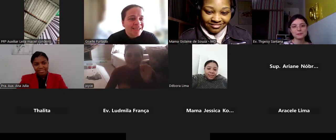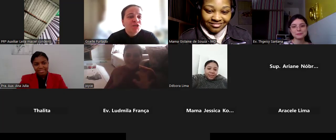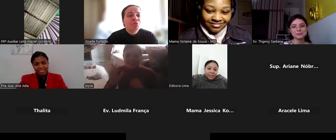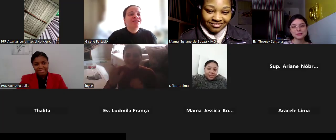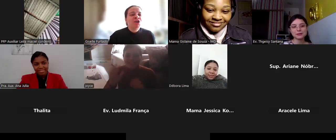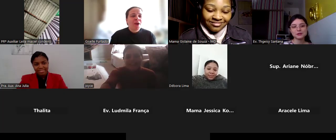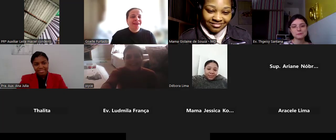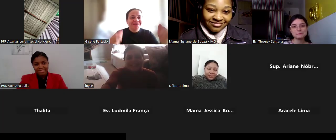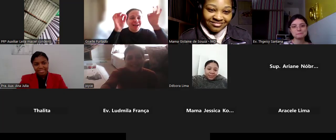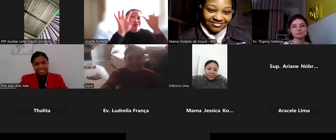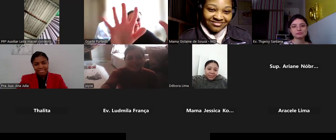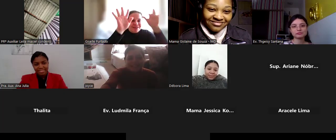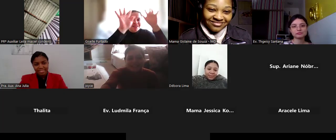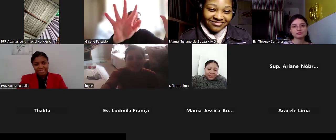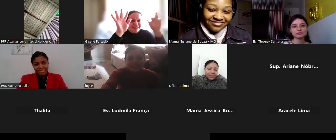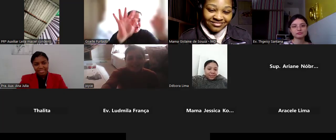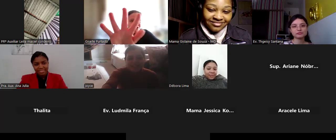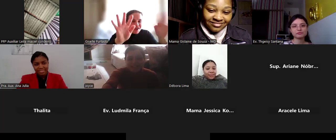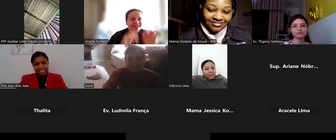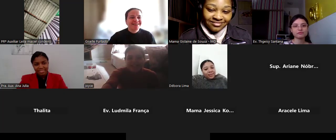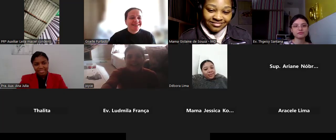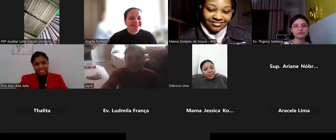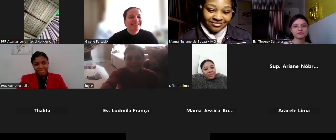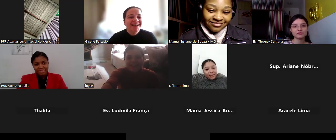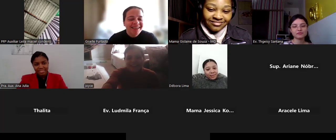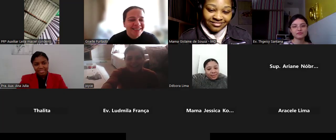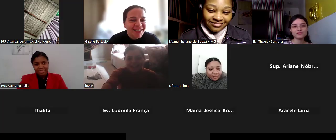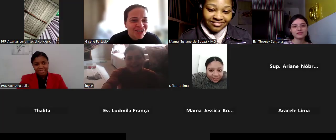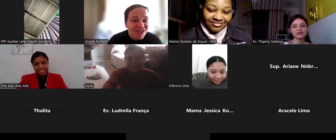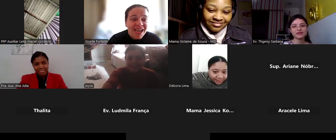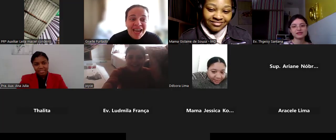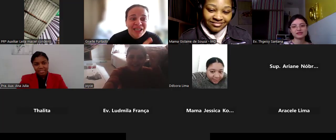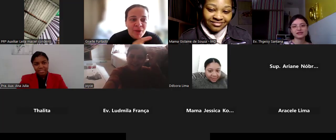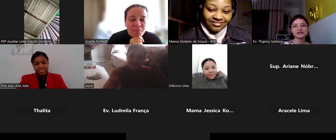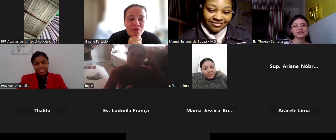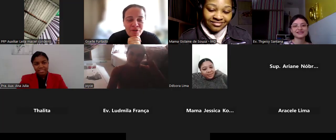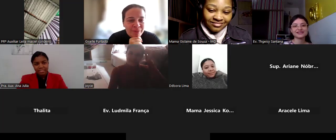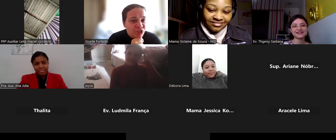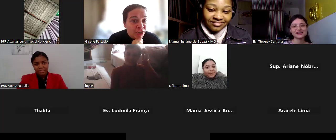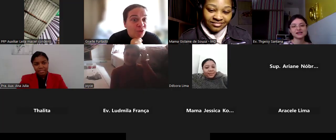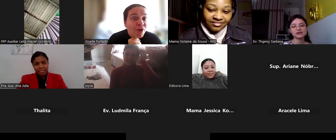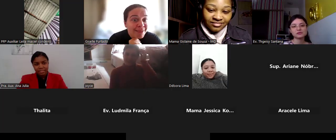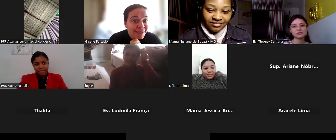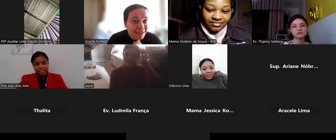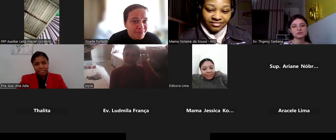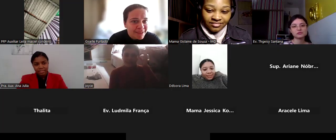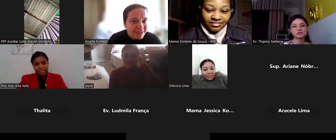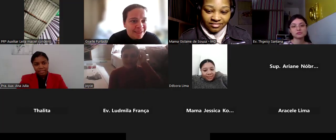Se for ela vai. 50, ela vai fazer assim 5 vezes. É, Ah, entendi. Então, provavelmente ela não conhece Libras,